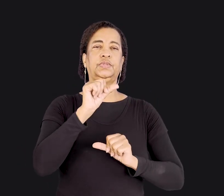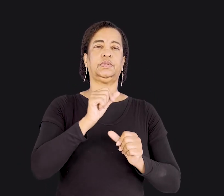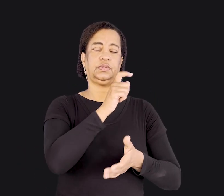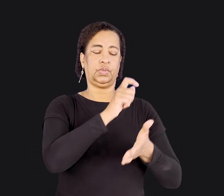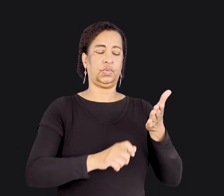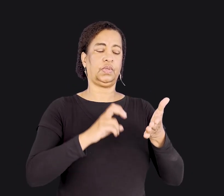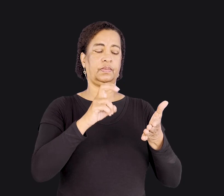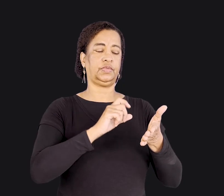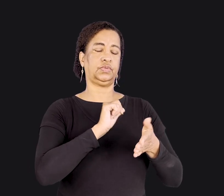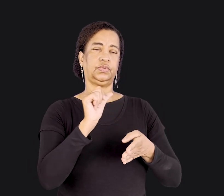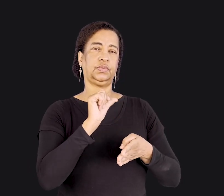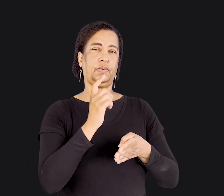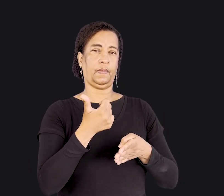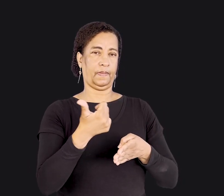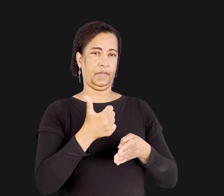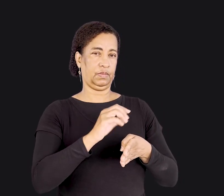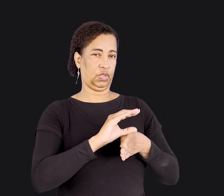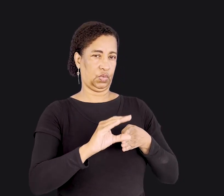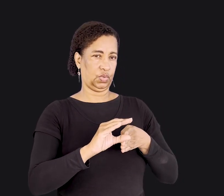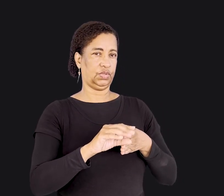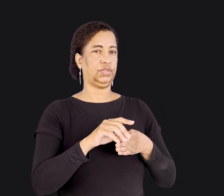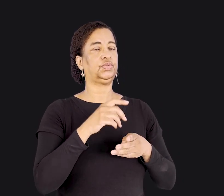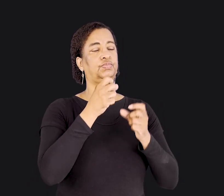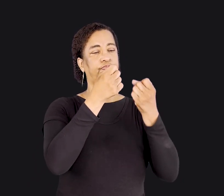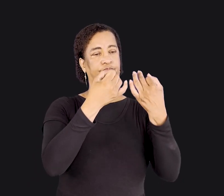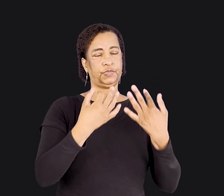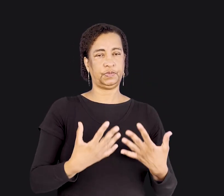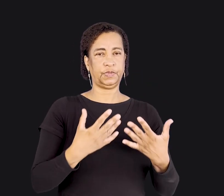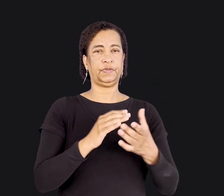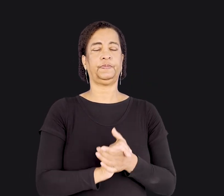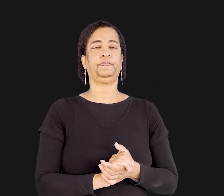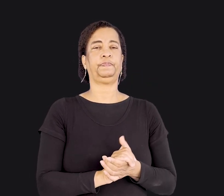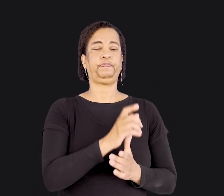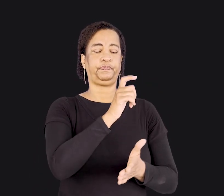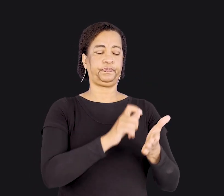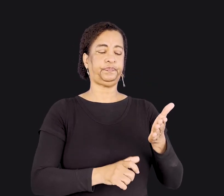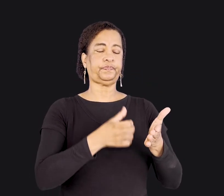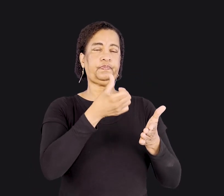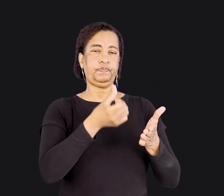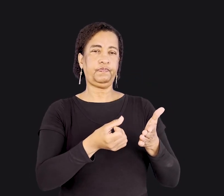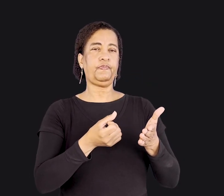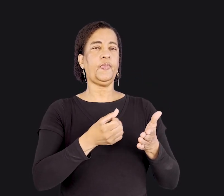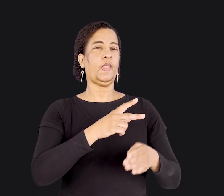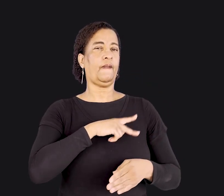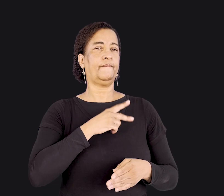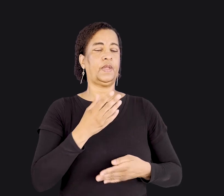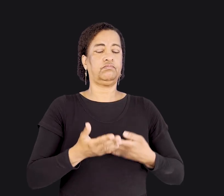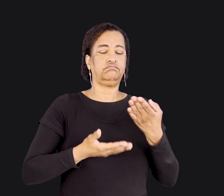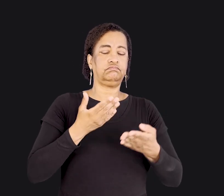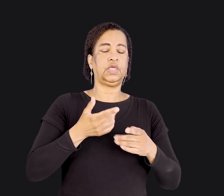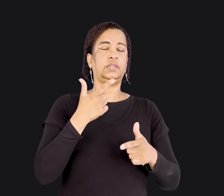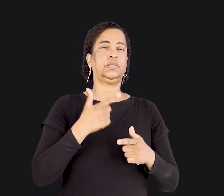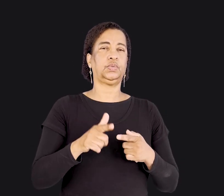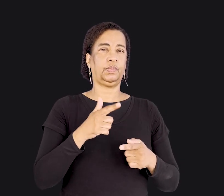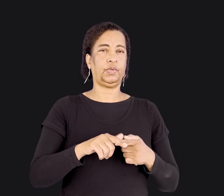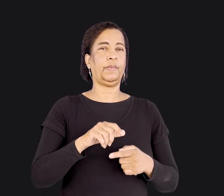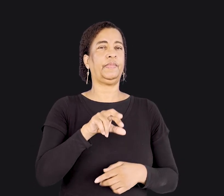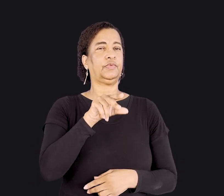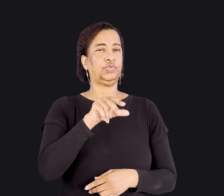capítulo 5 de 1 Coríntios fala sobre isso. No capítulo 6, Paulo trata do problema de um irmão processar